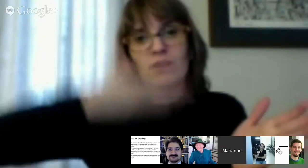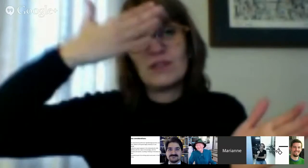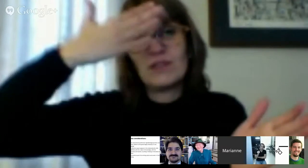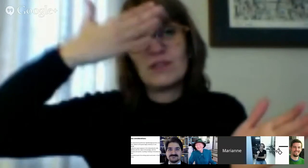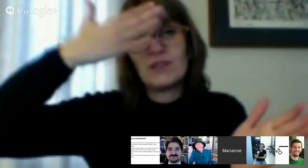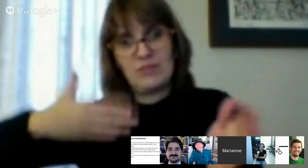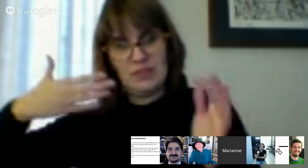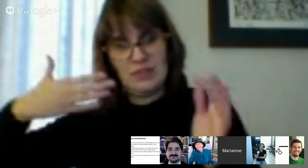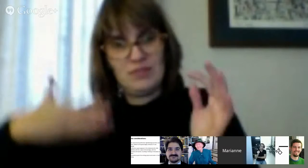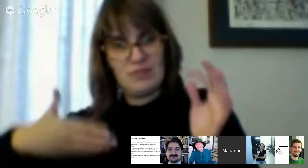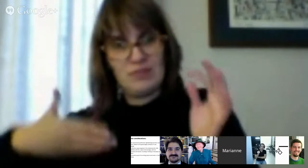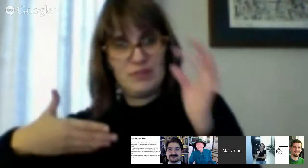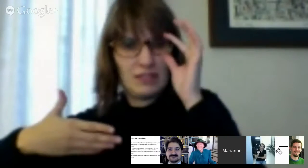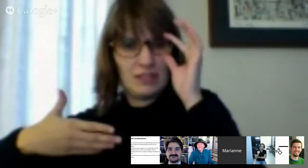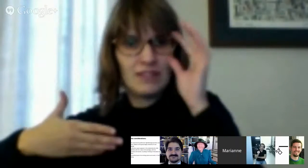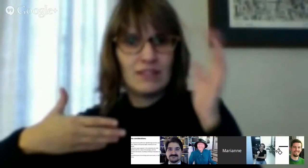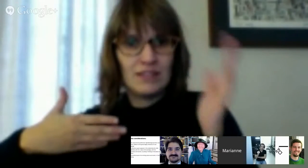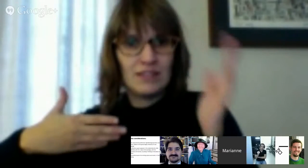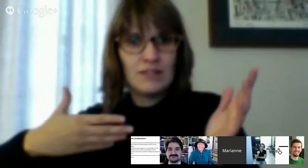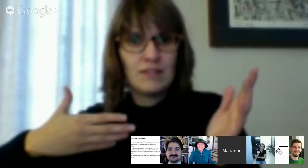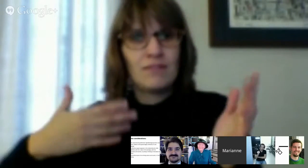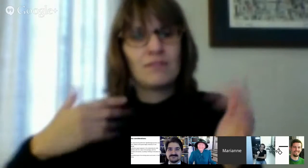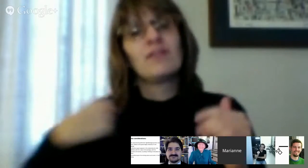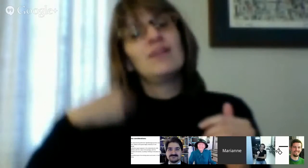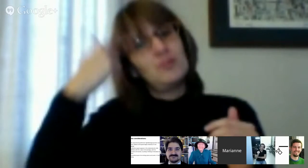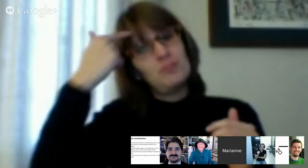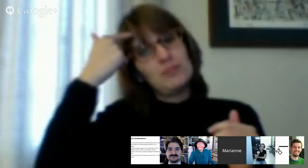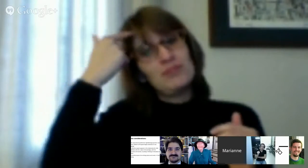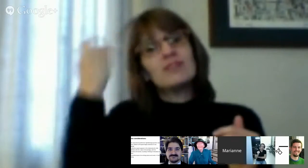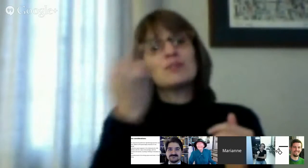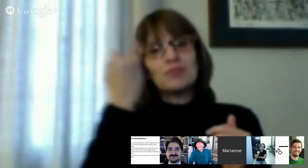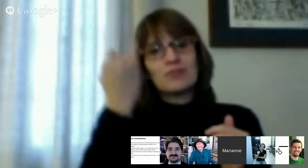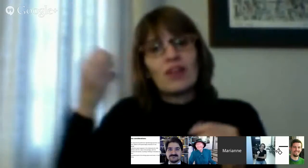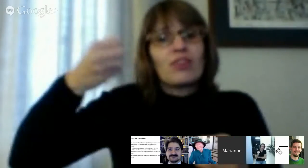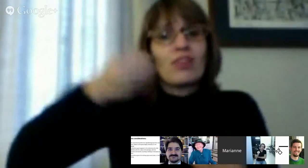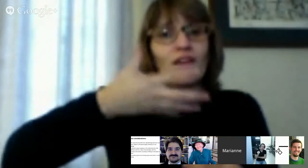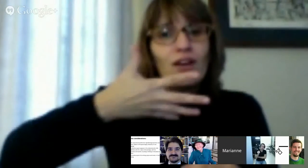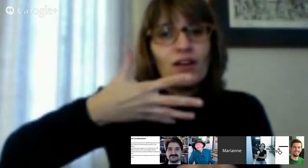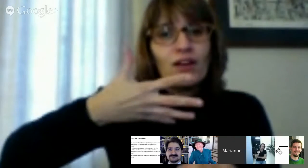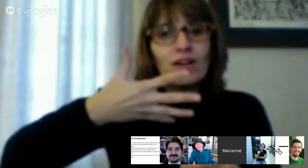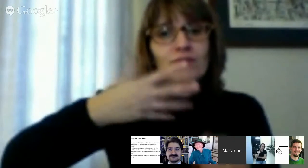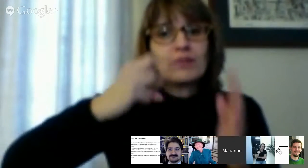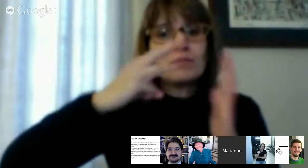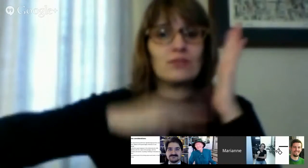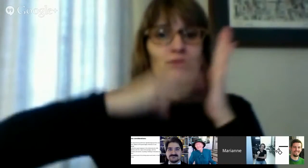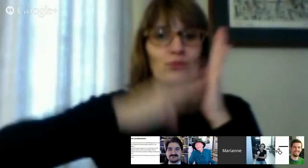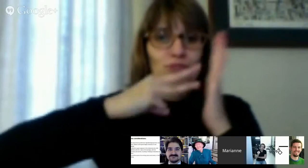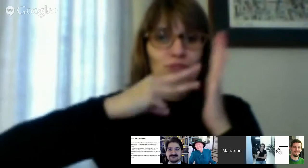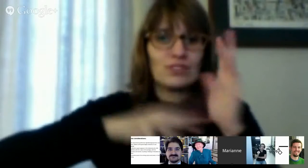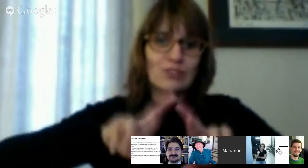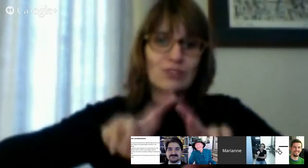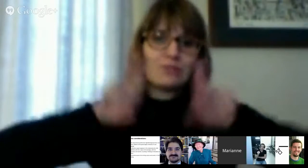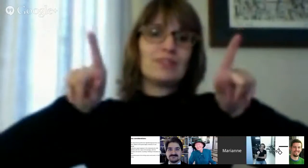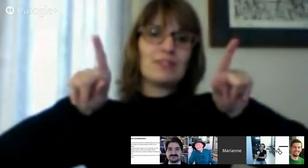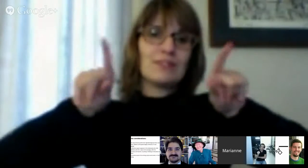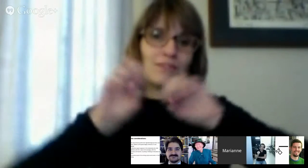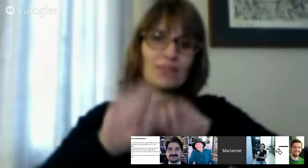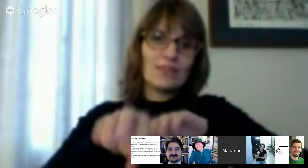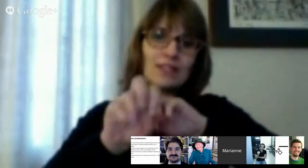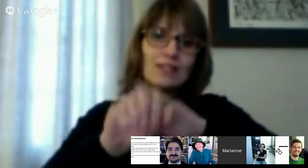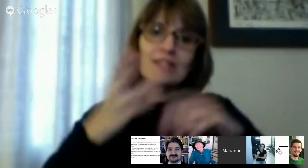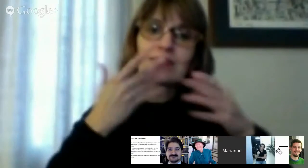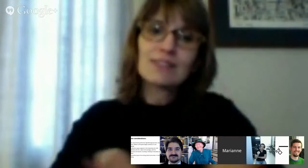conseguimos evidenciar, nós conseguimos comprovar que esses três objetivos, sim, são verdadeiros.